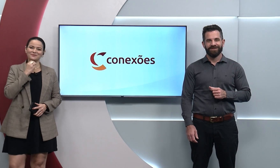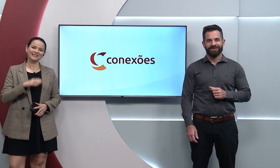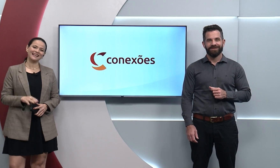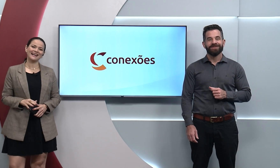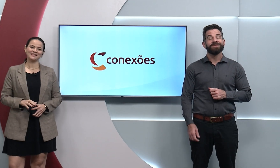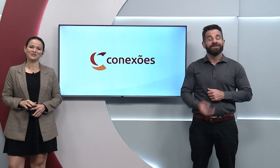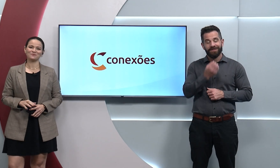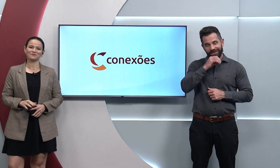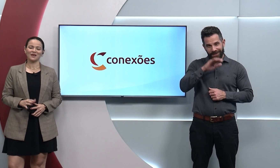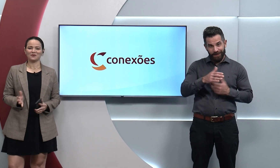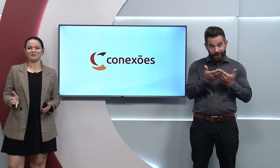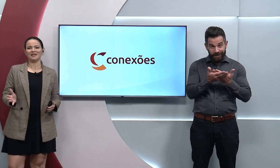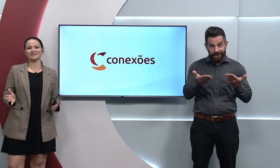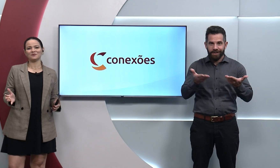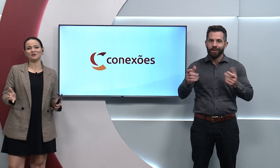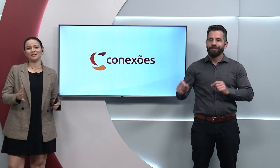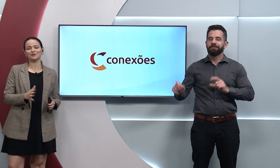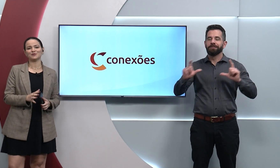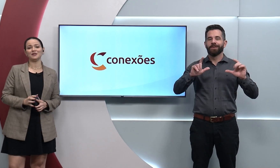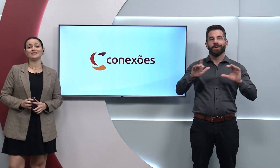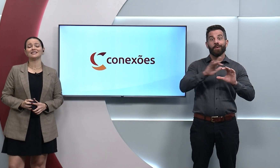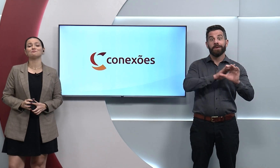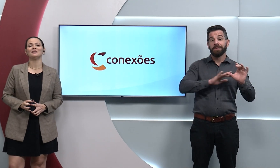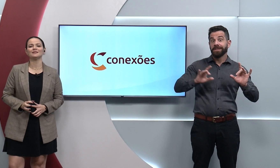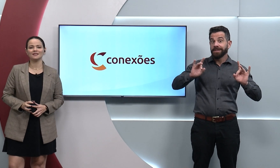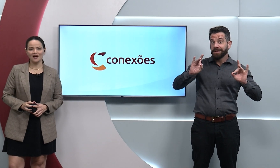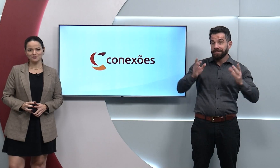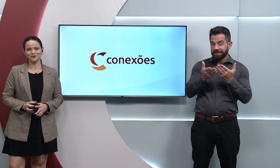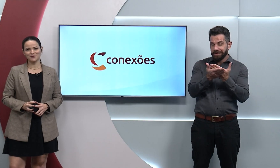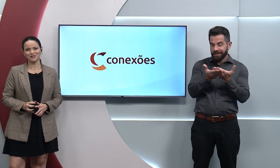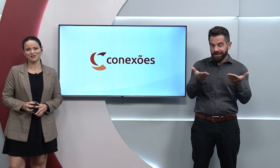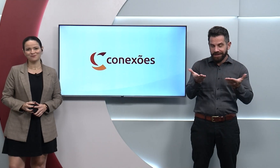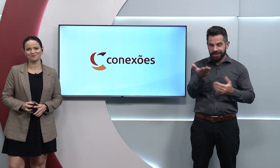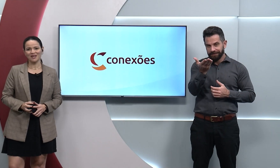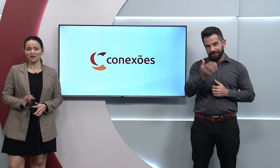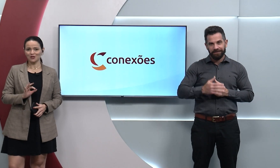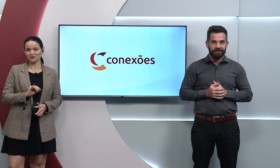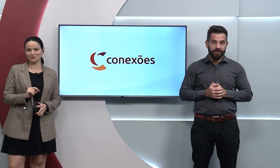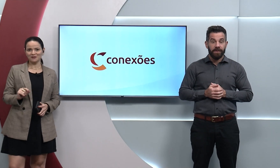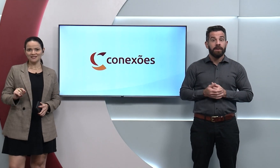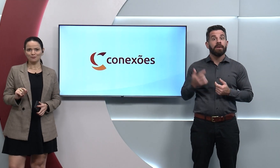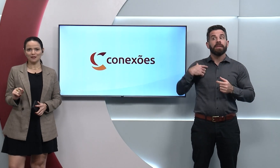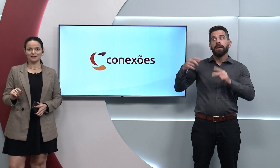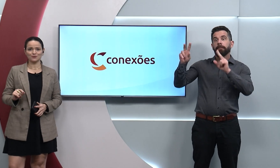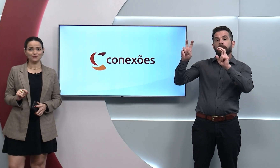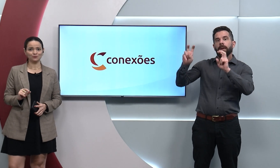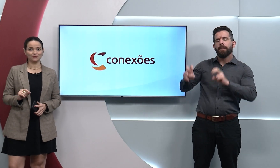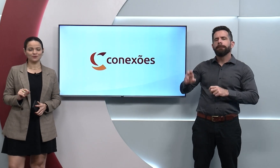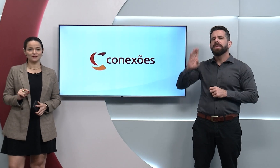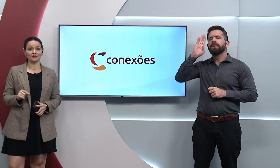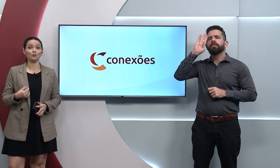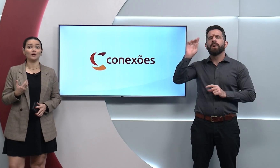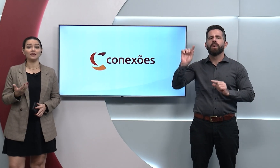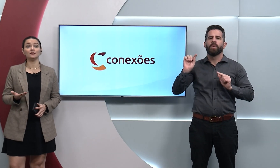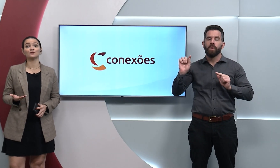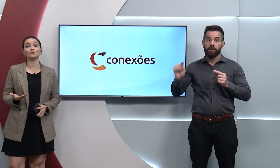Boa tarde! Começa o Conexões Especial de hoje. Nossos principais assuntos são o risco